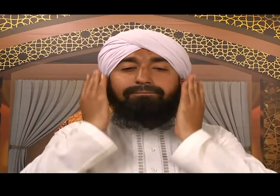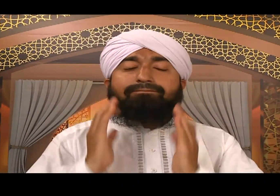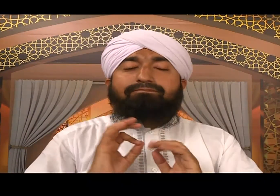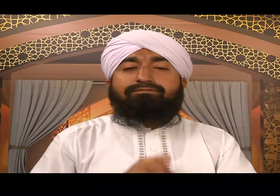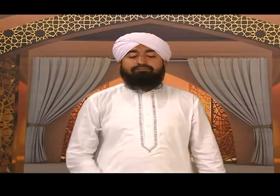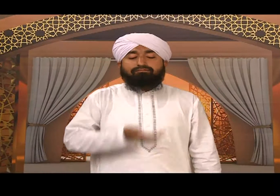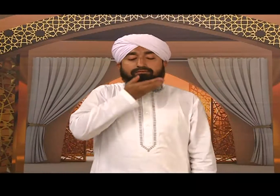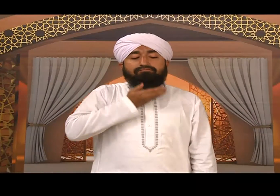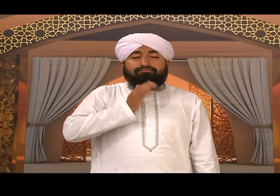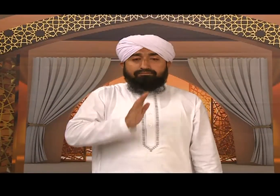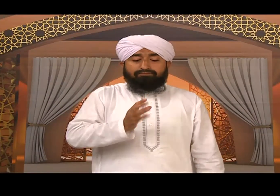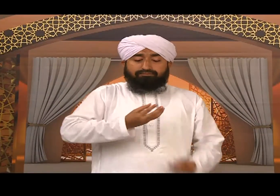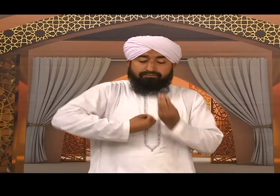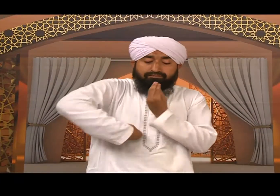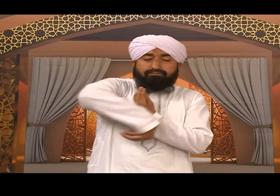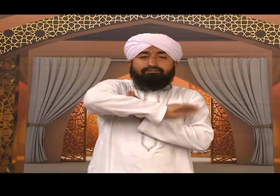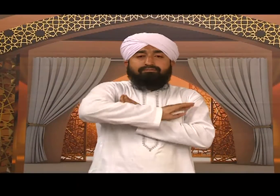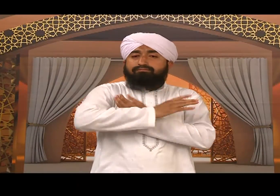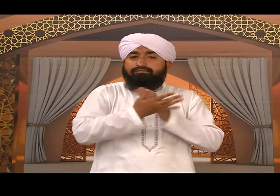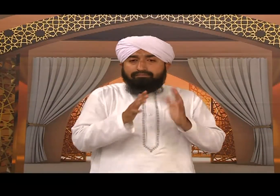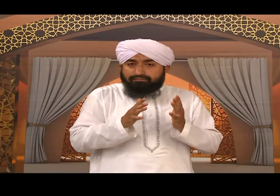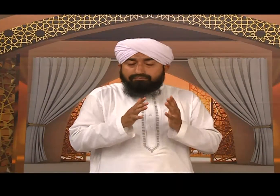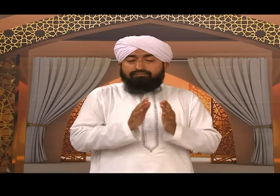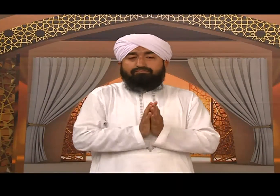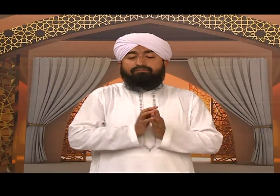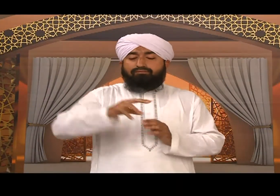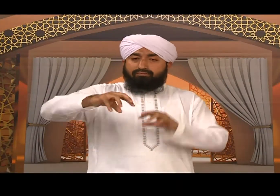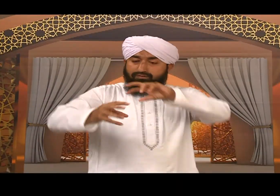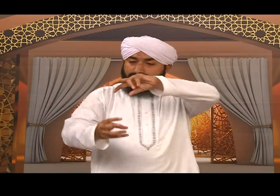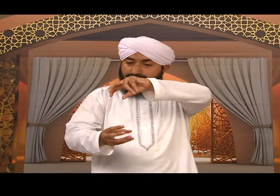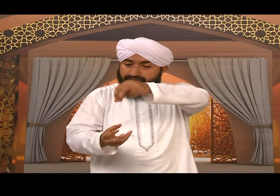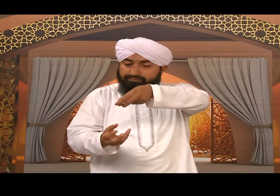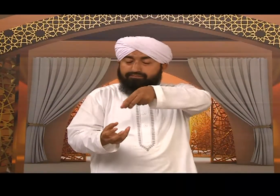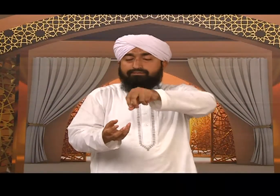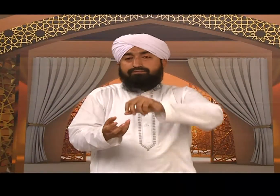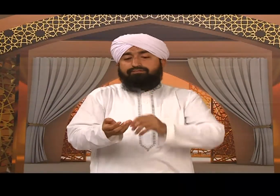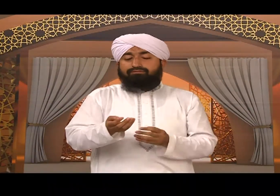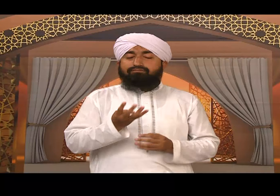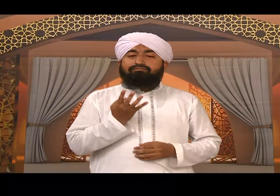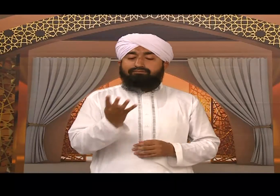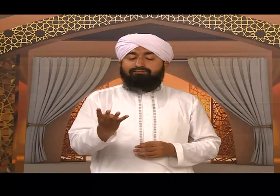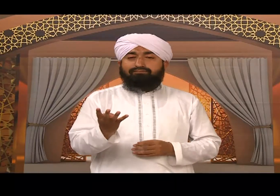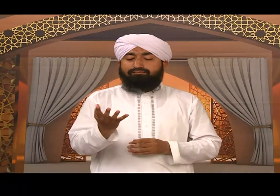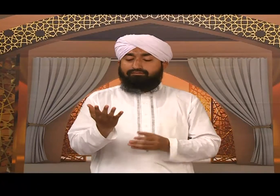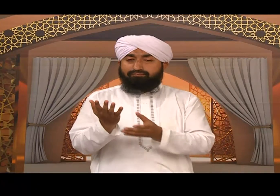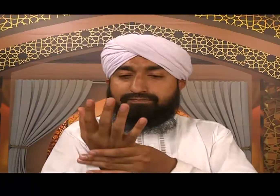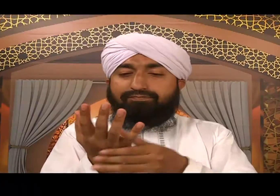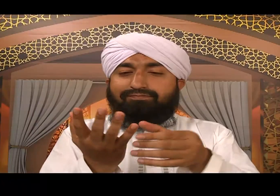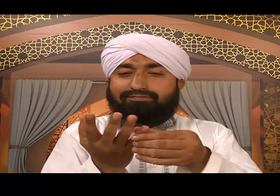جائے۔ اگر داڑھی ہے اور احرام باندھے ہوئے نہیں ہے تو نل بند کرنے کے بعد اس طرح خلال کیجیے کہ سیدھے ہاتھ